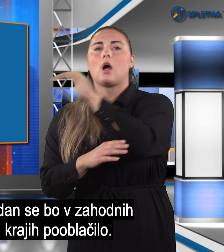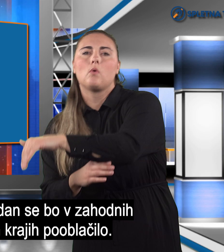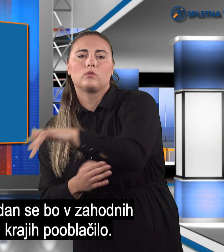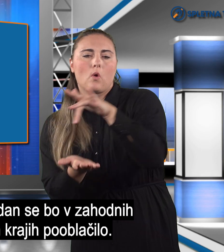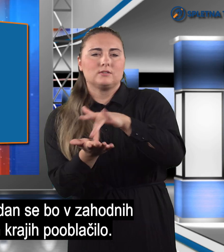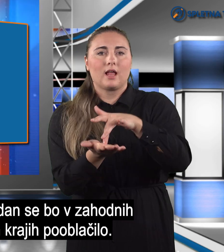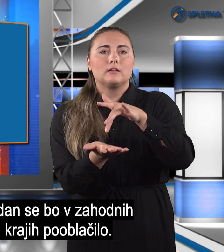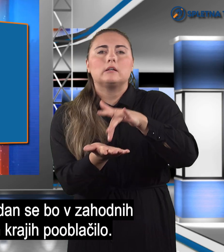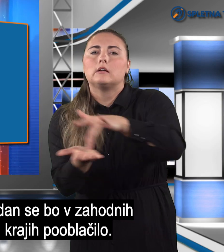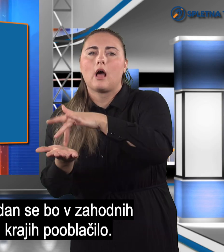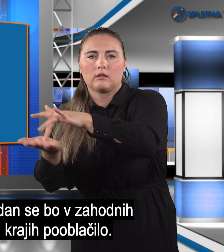krajih pooblačilo.